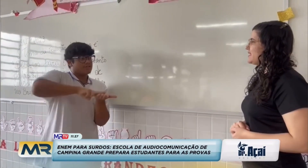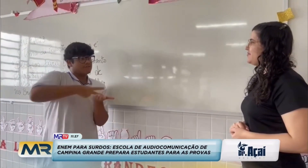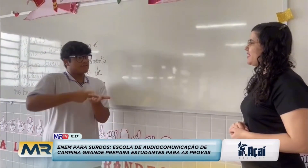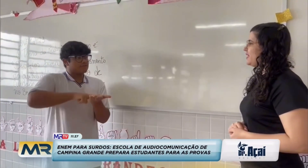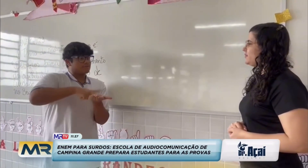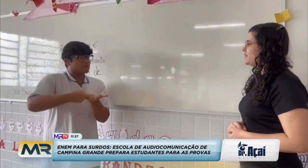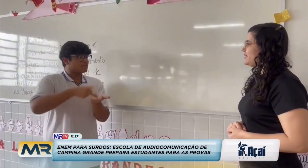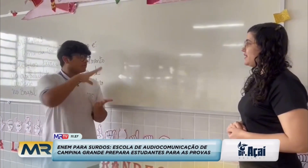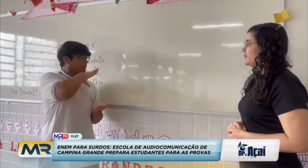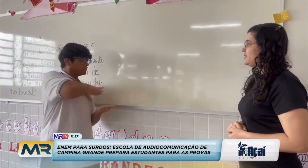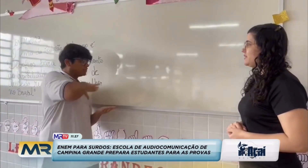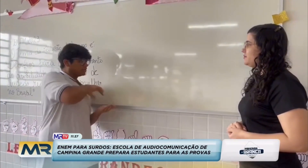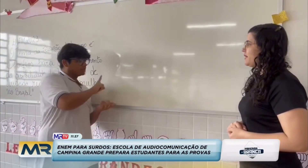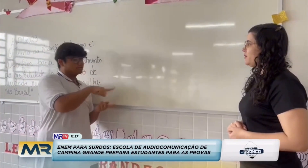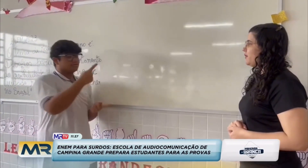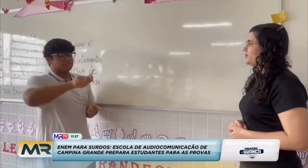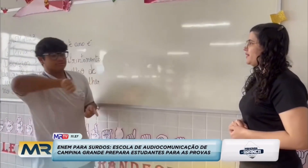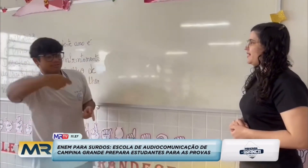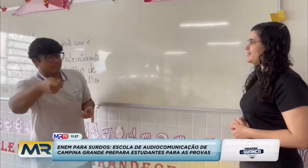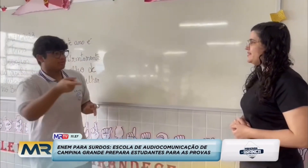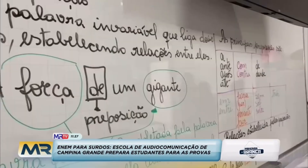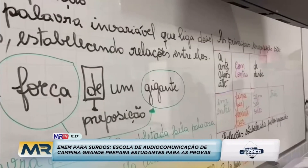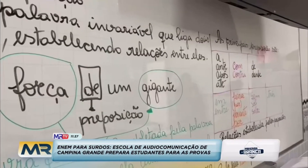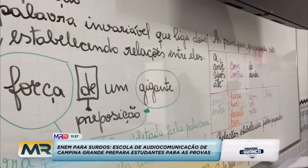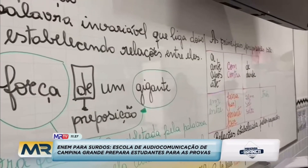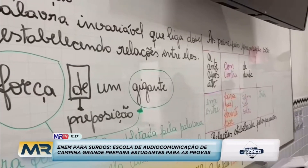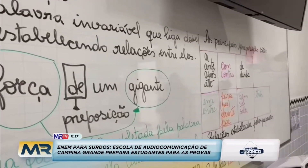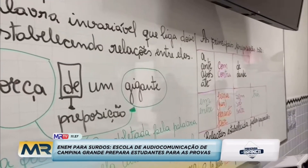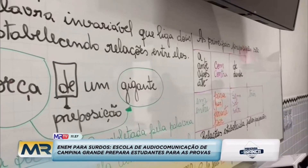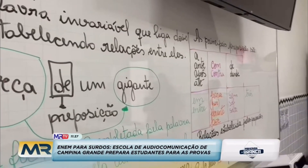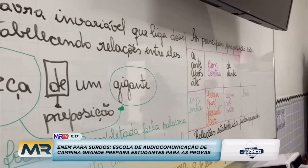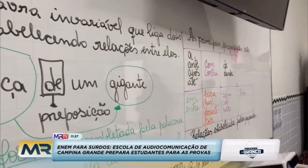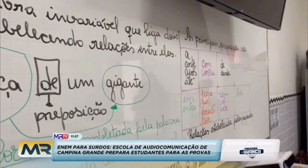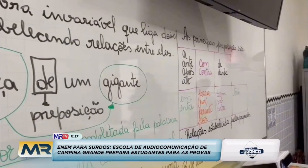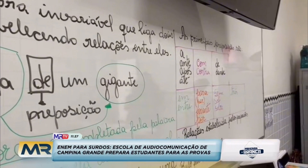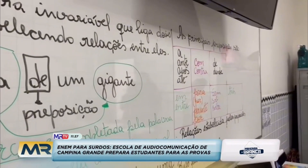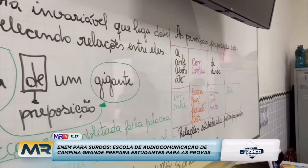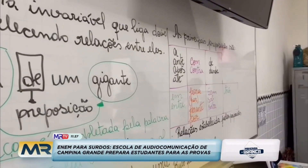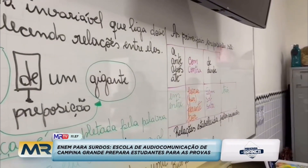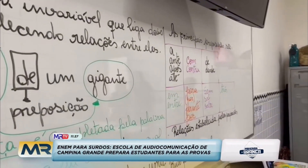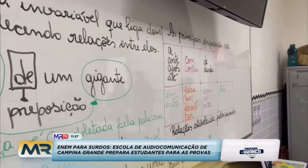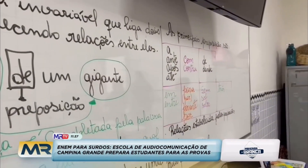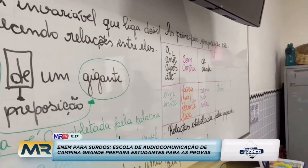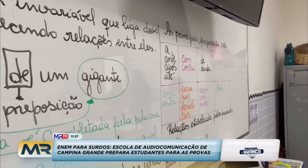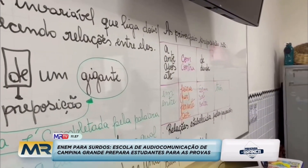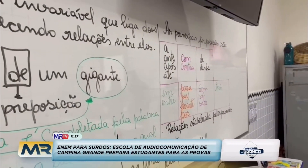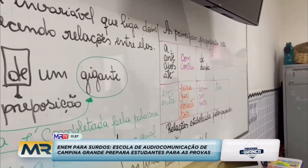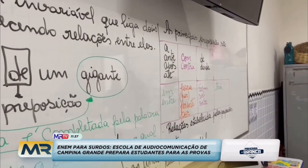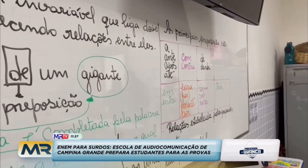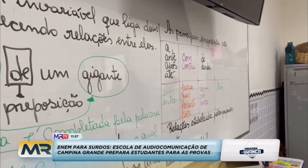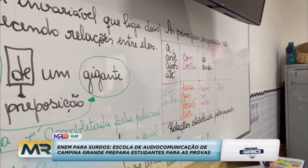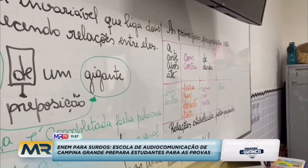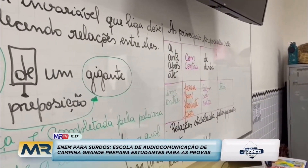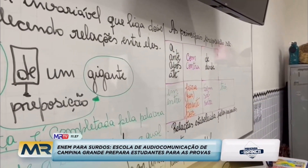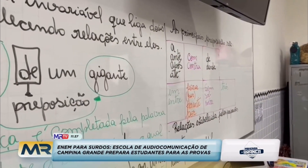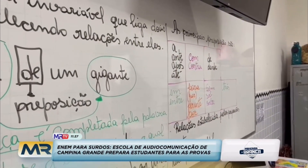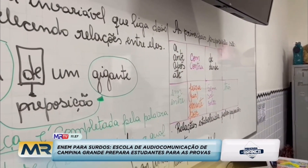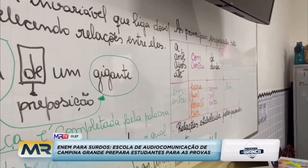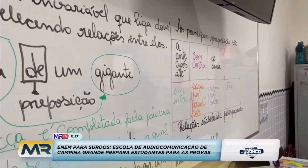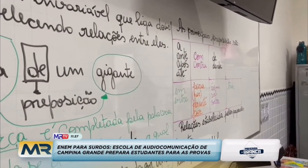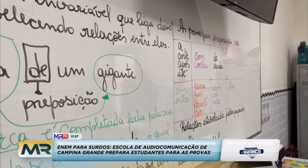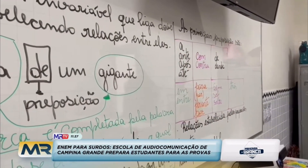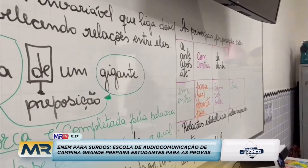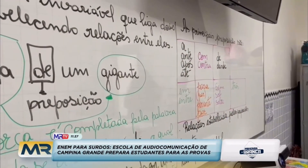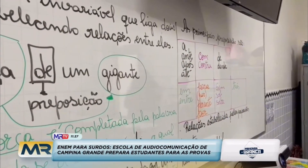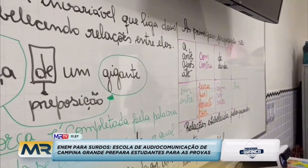e transcrevendo e traduzindo para o português. É justamente para preparar o surdo que vai fazer o Enem que a Escola de